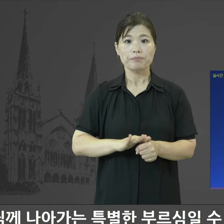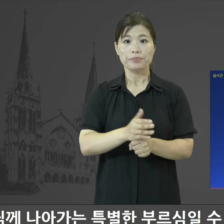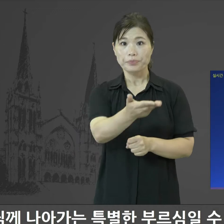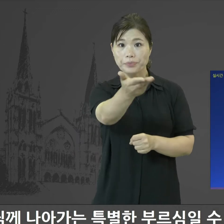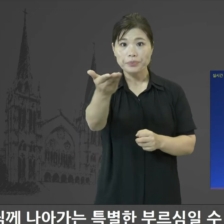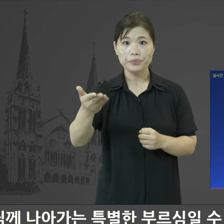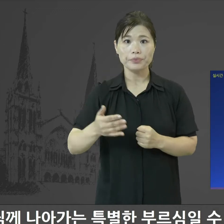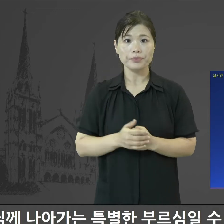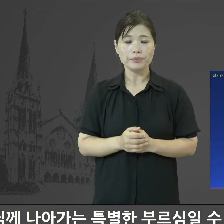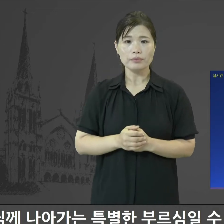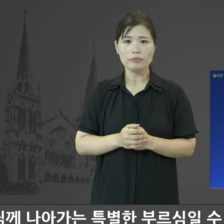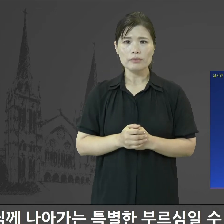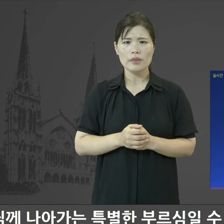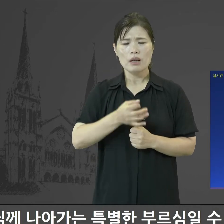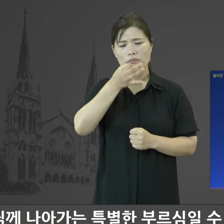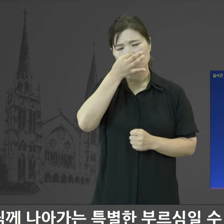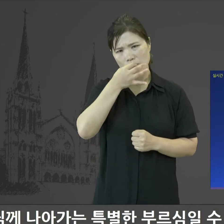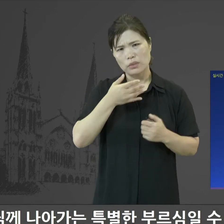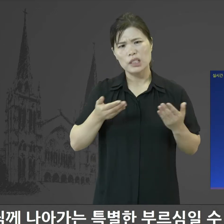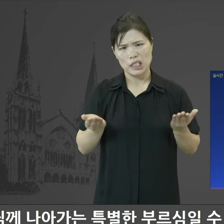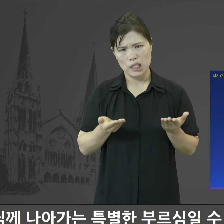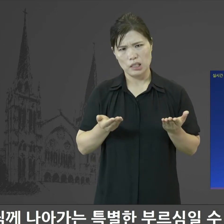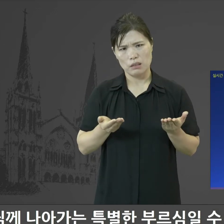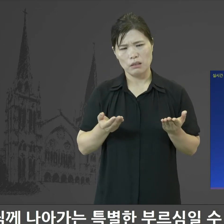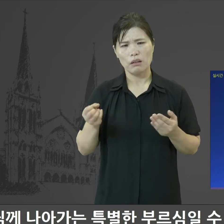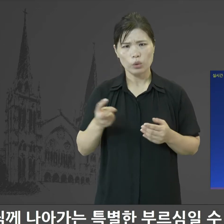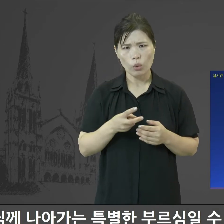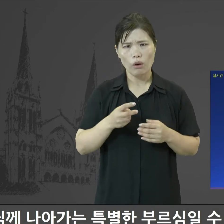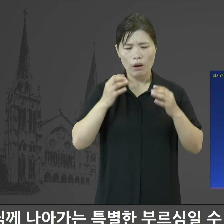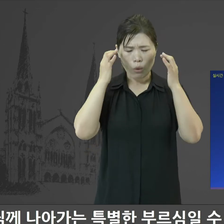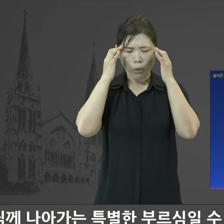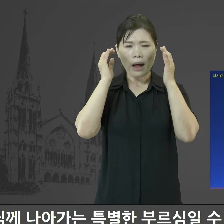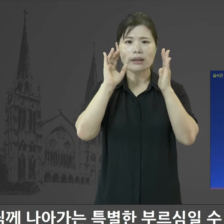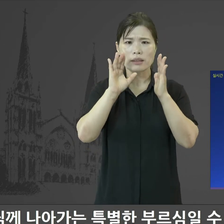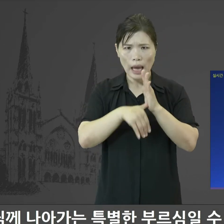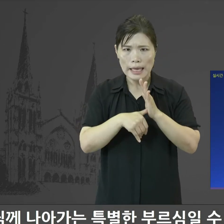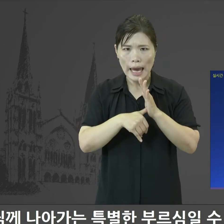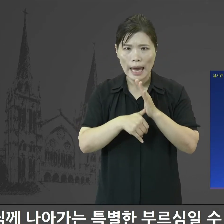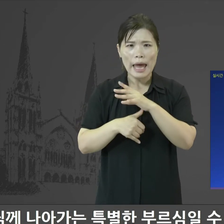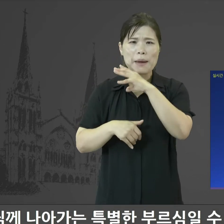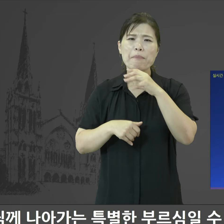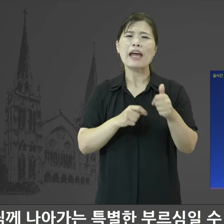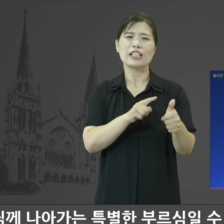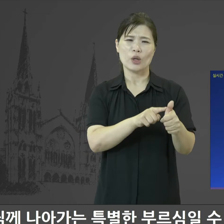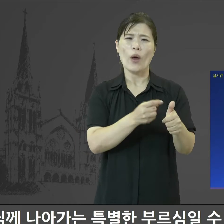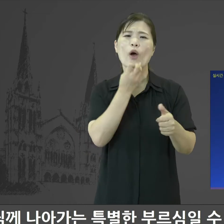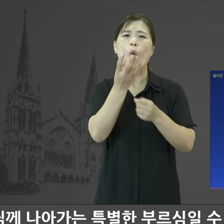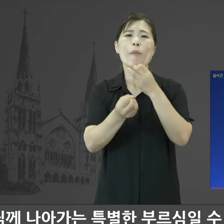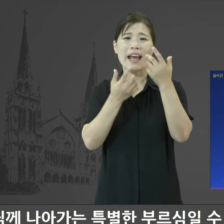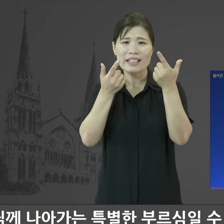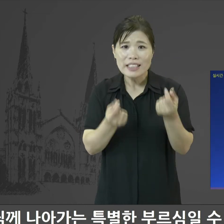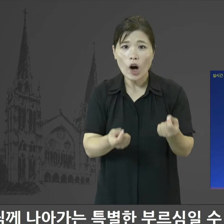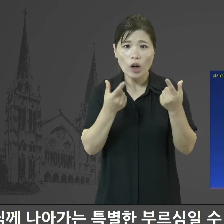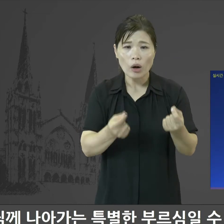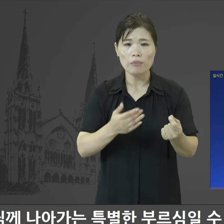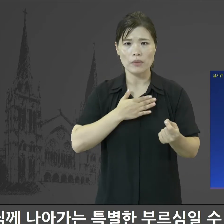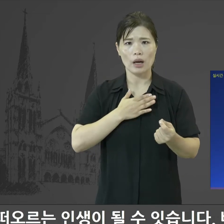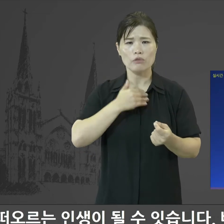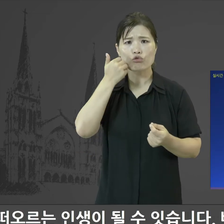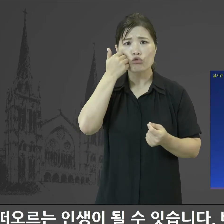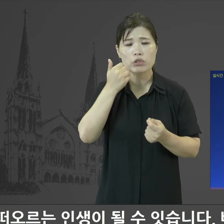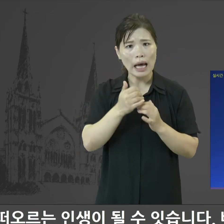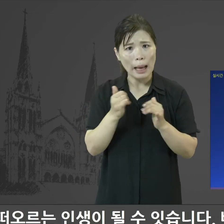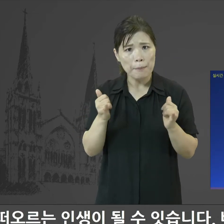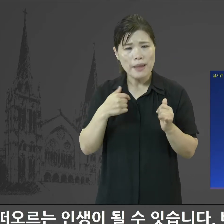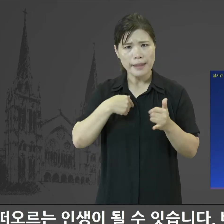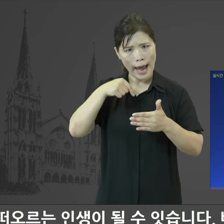여러분, 힘든 일이 있을 때마다 또 고난의 때를 지날 때마다 베드로의 이 고백처럼 내가 누구의 사람인지, 내